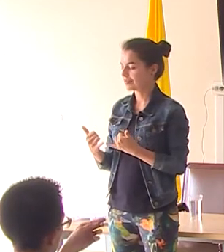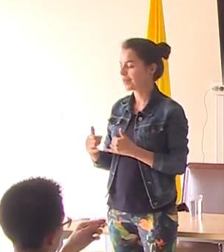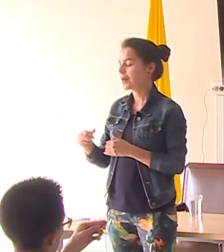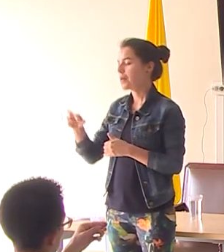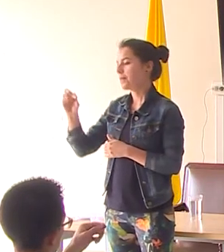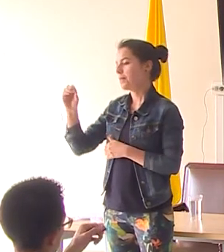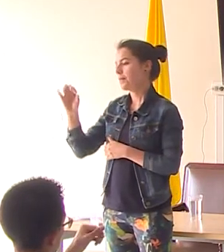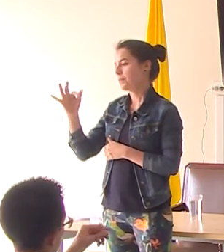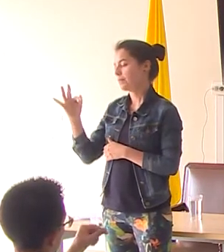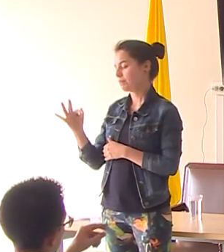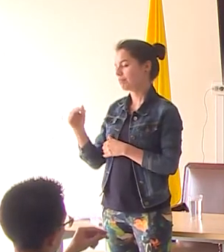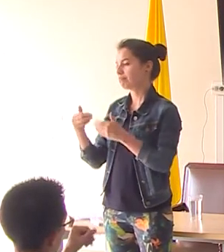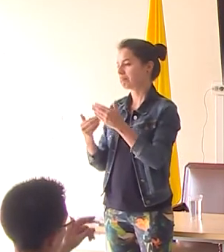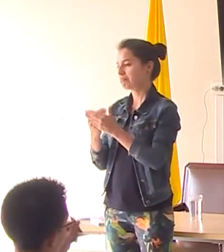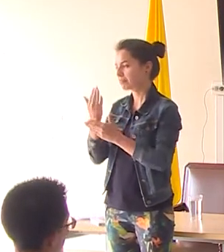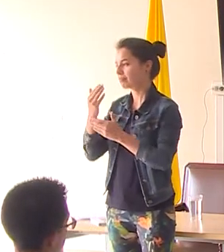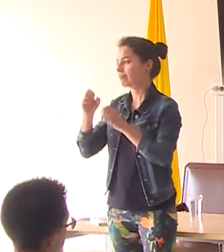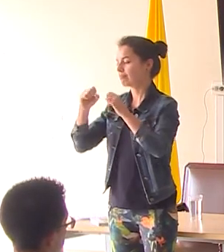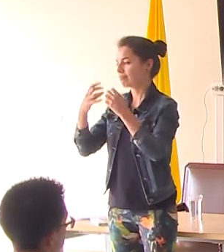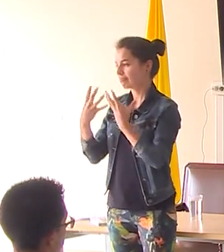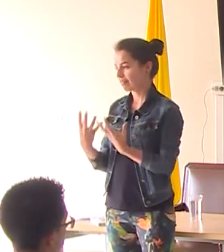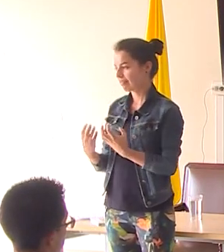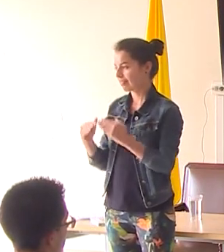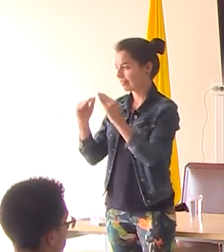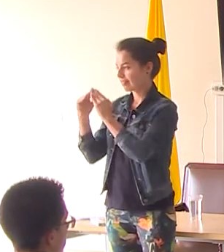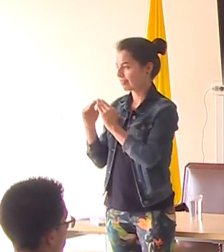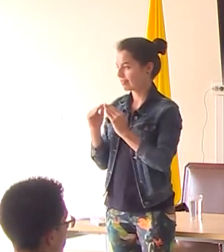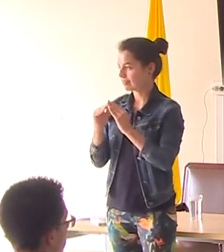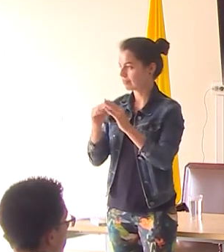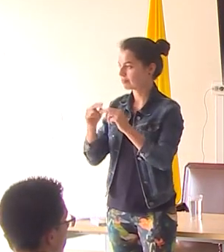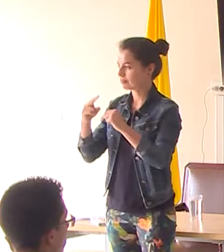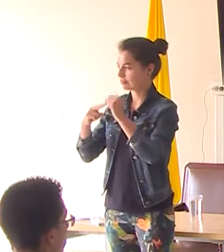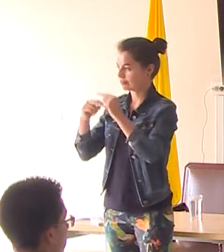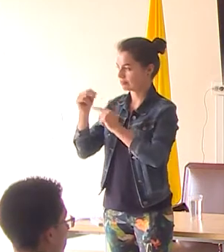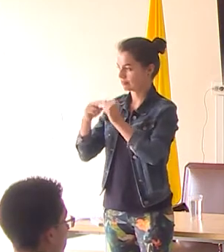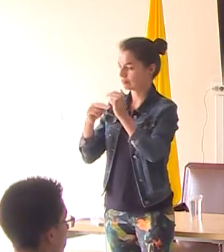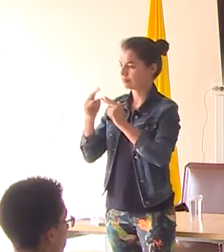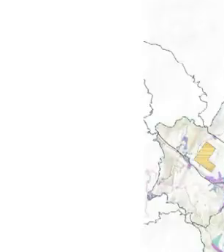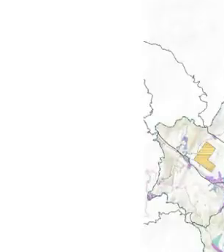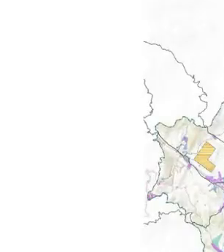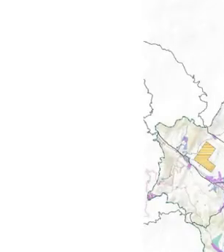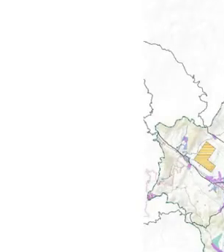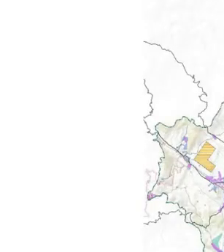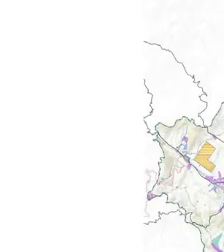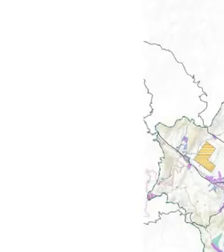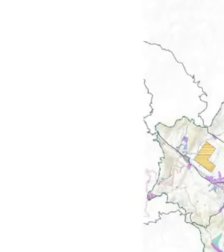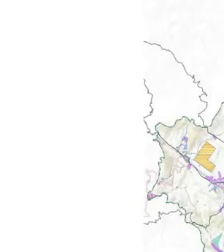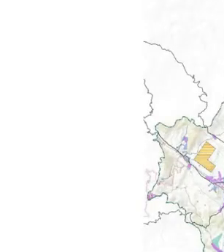como ciudad digamos como el proyecto ciudad ría que tiene actualmente el alcalde